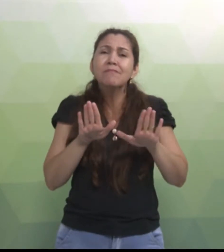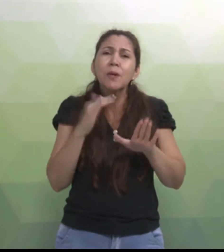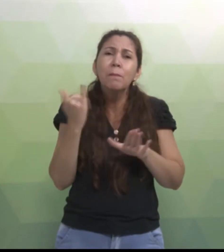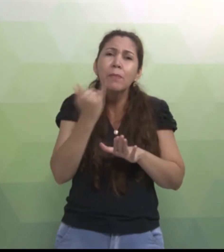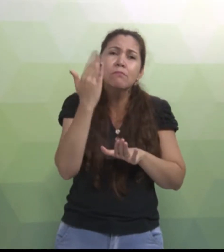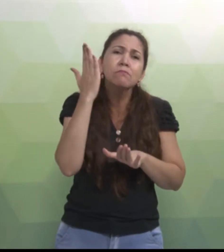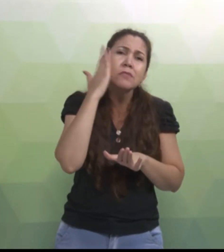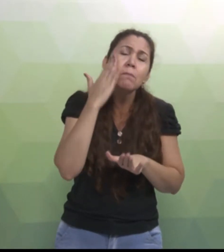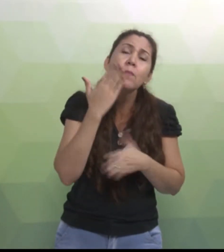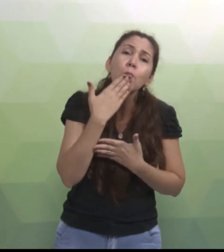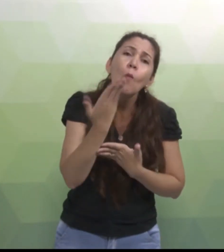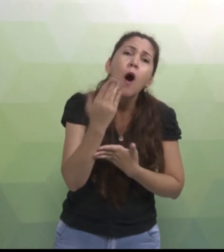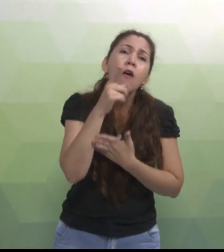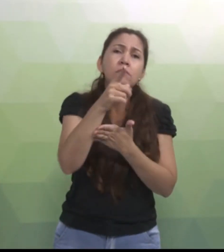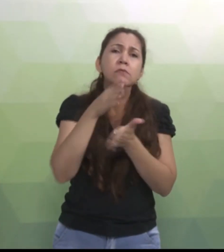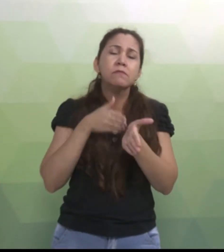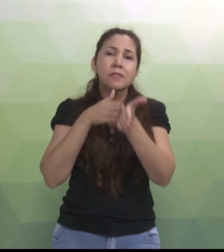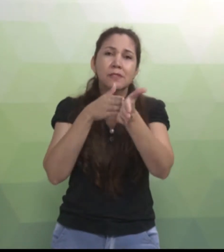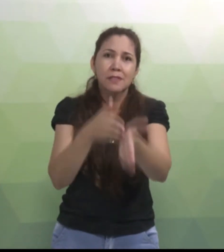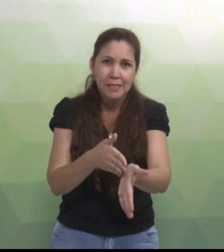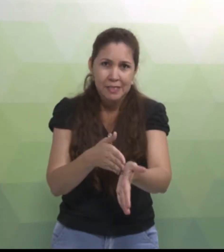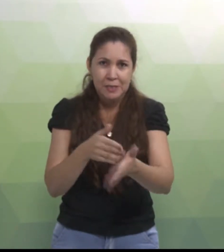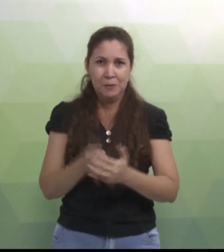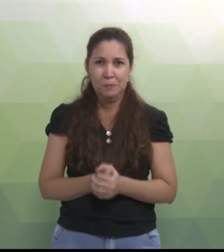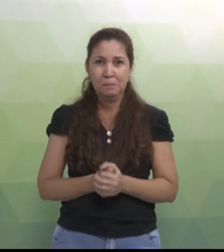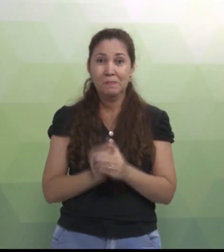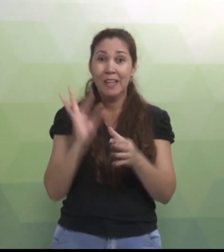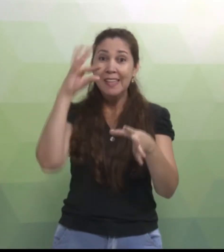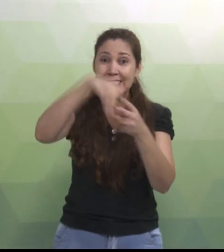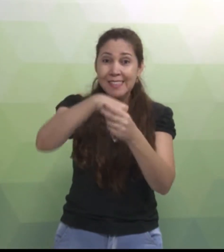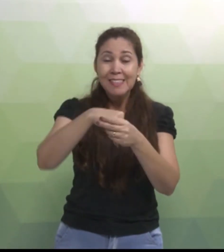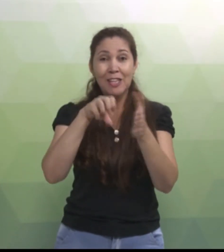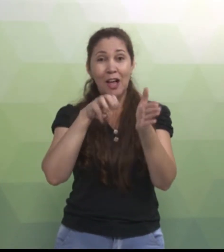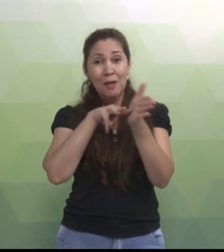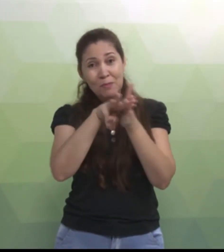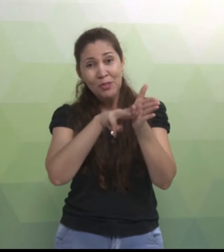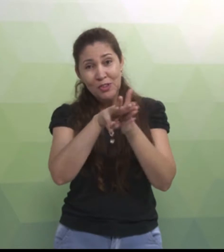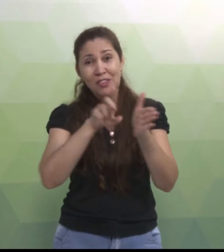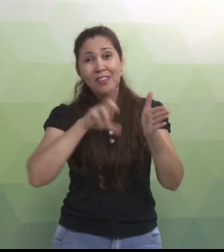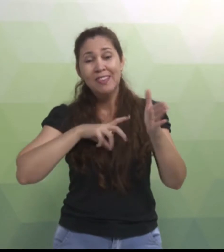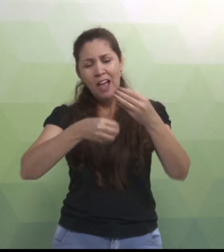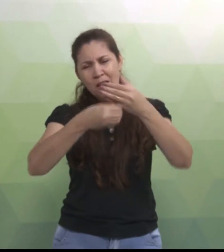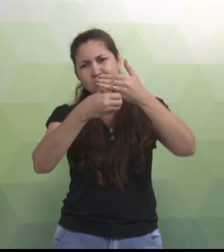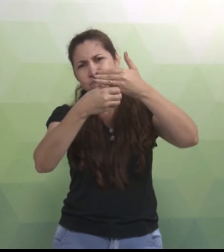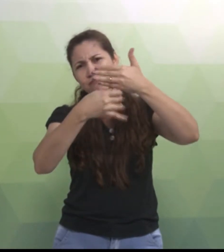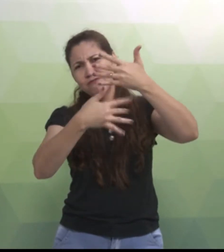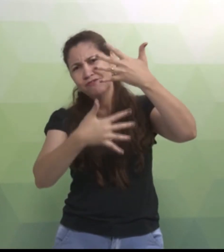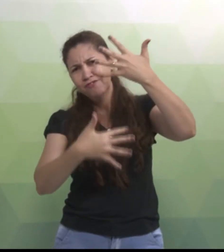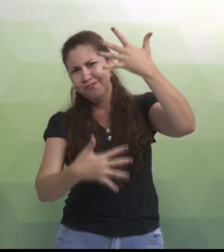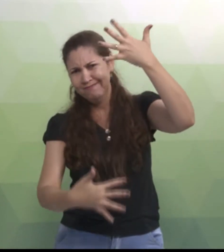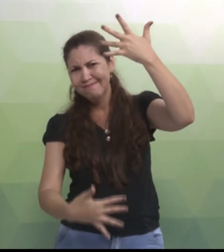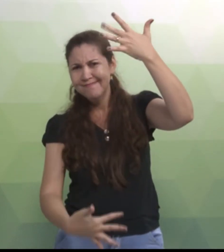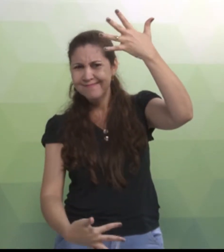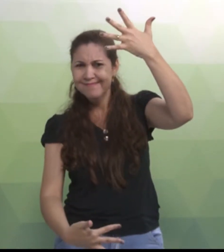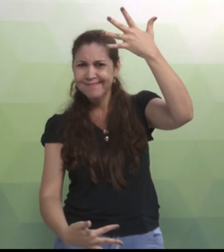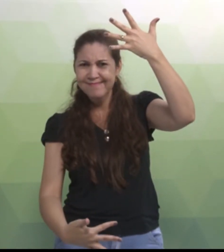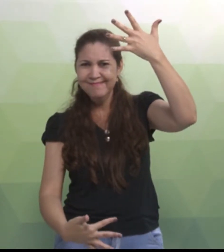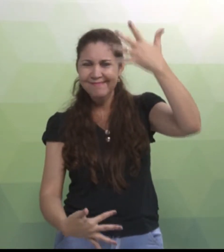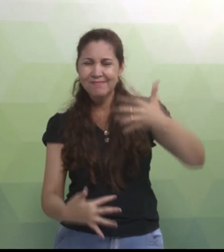possa escolher qual metodologia você quer seguir. Temos várias metodologias, ou seja, é o caminho que você